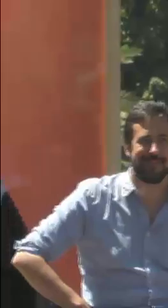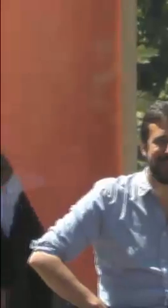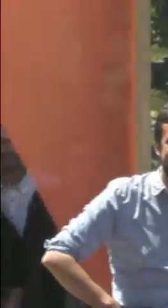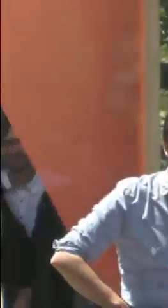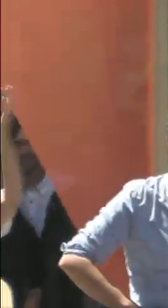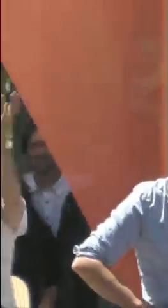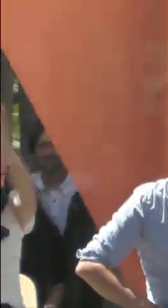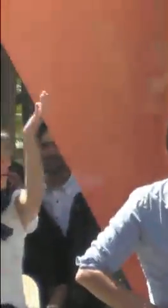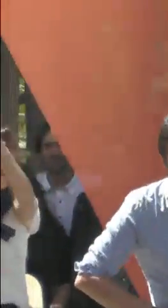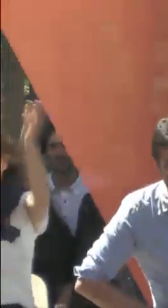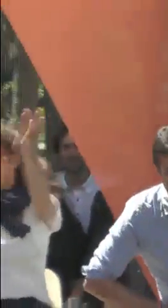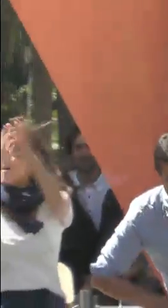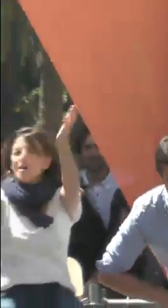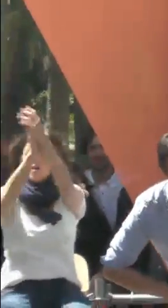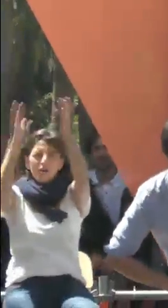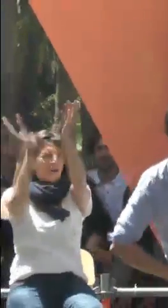Coruña, Tone.